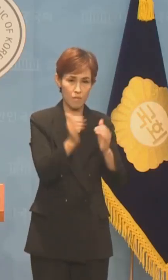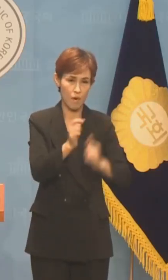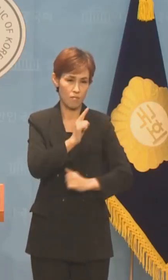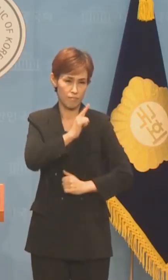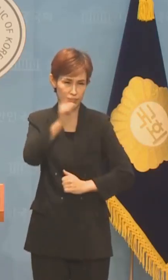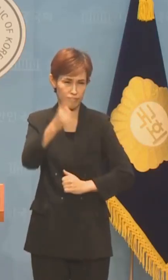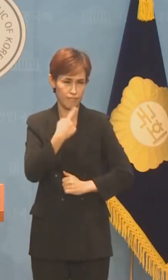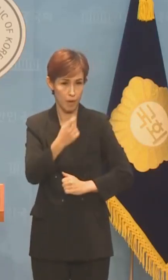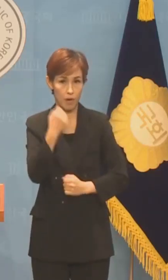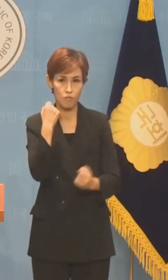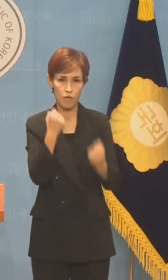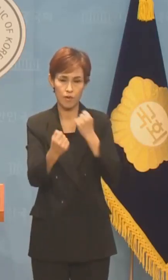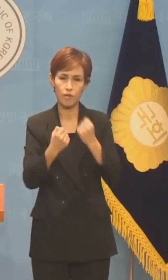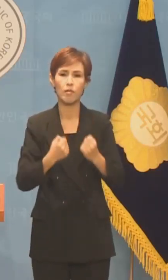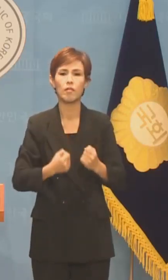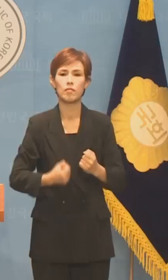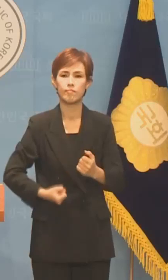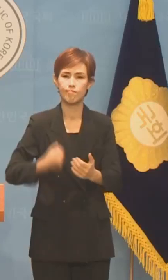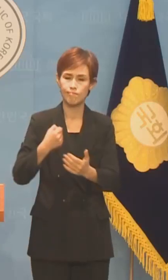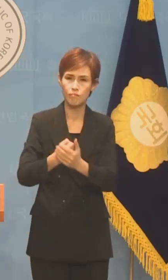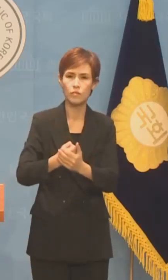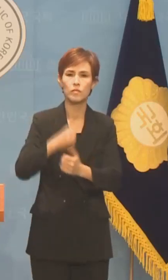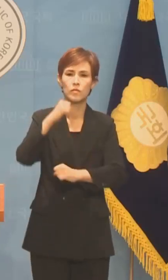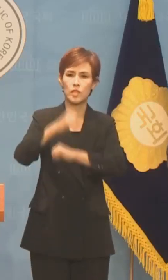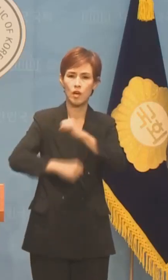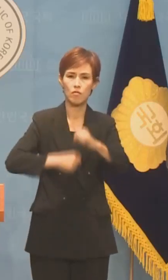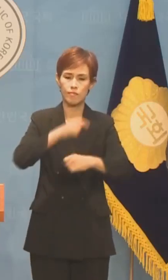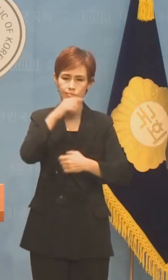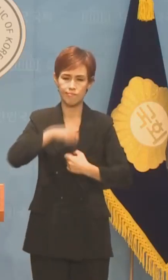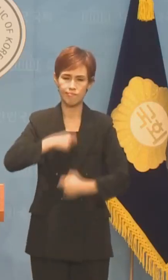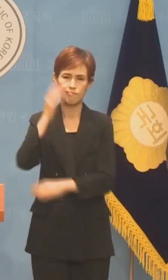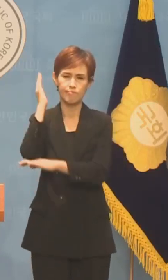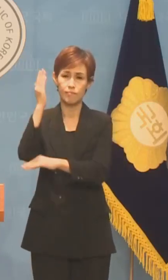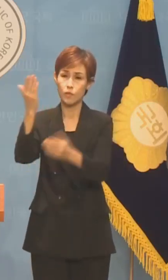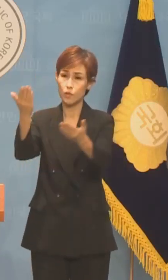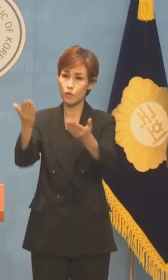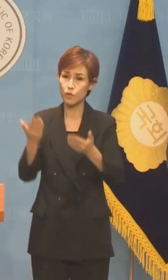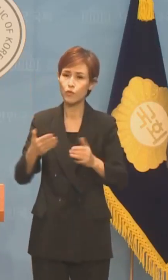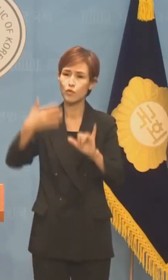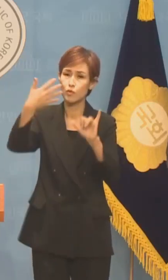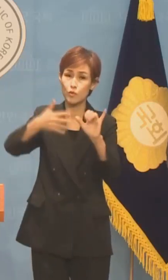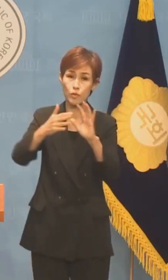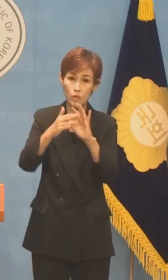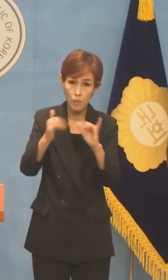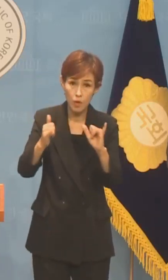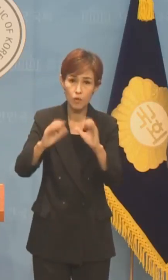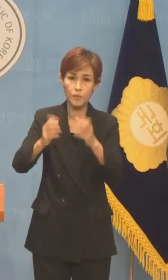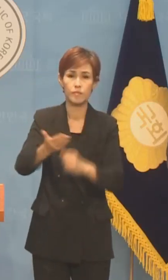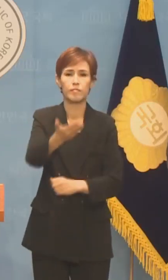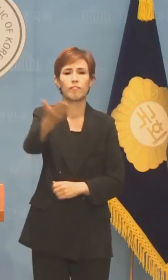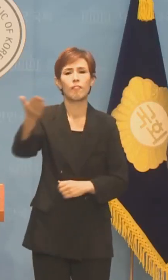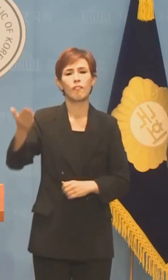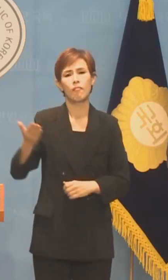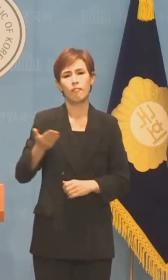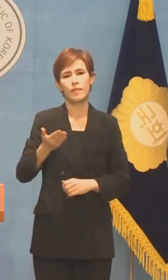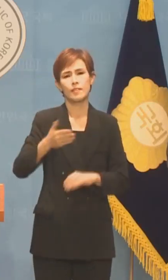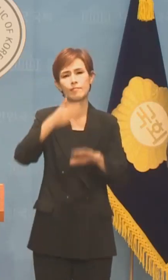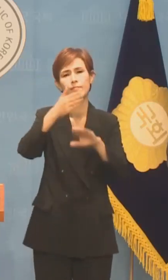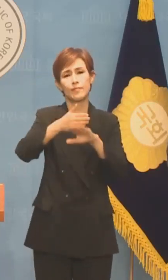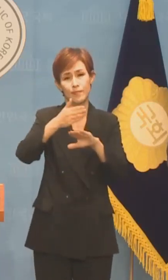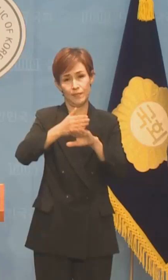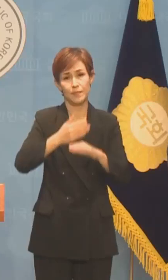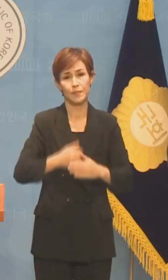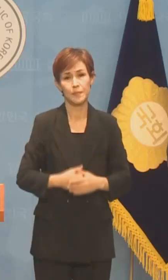불구하고 용감하게 자유와 진실의 목소리를 내어주신 유튜버와 시민 여러분께